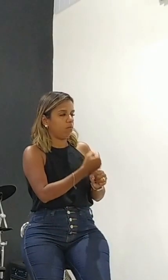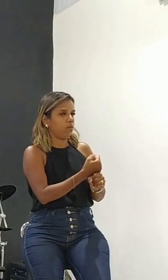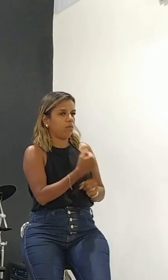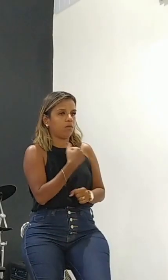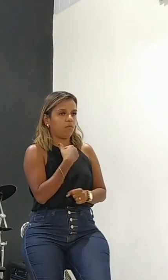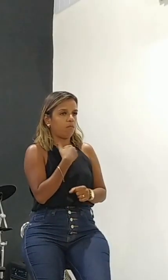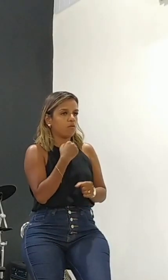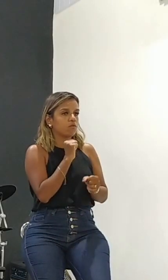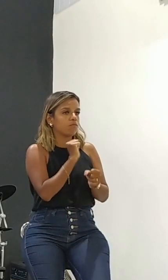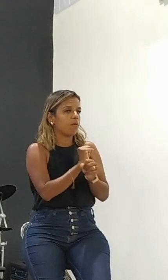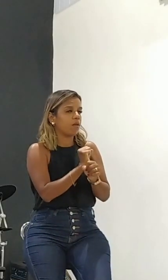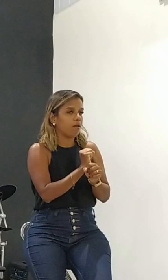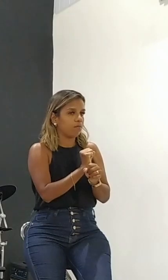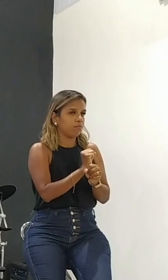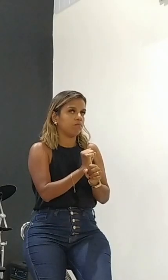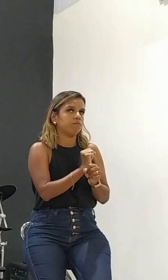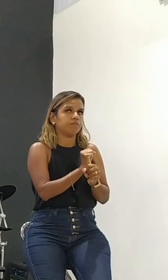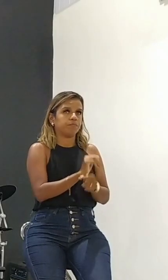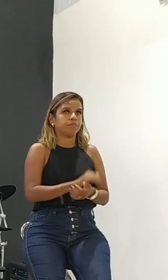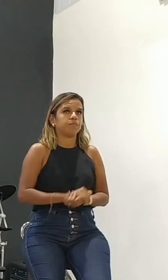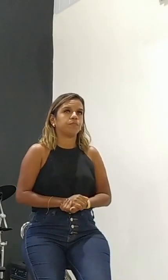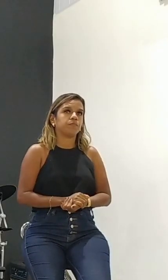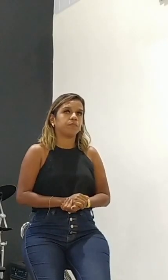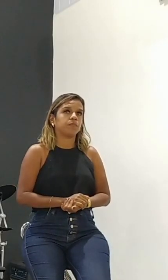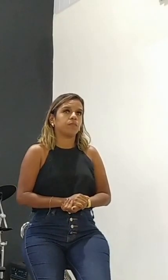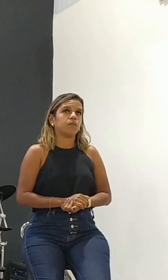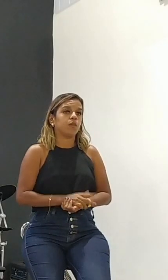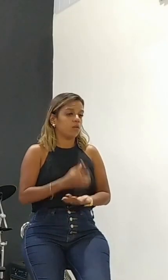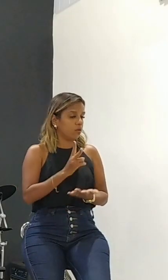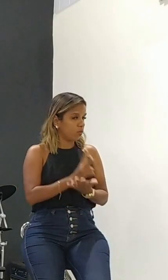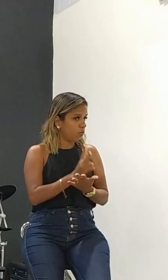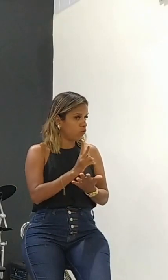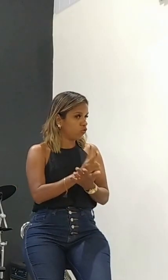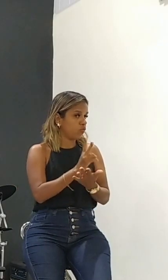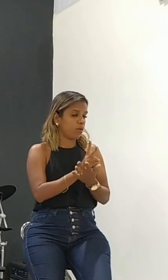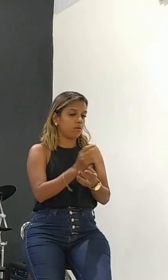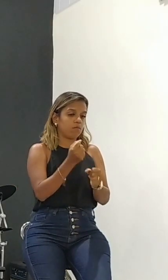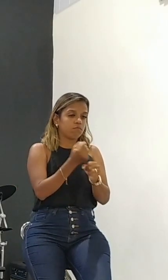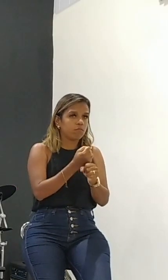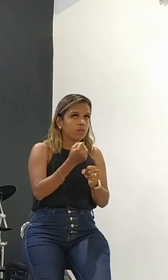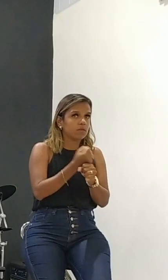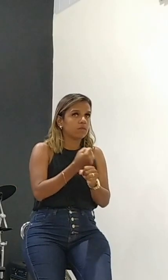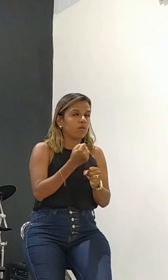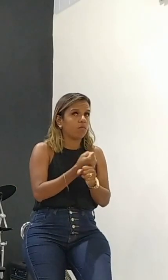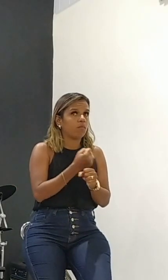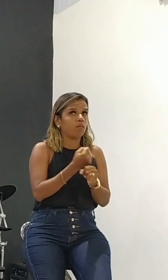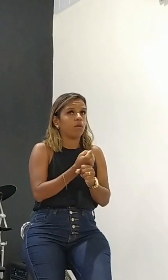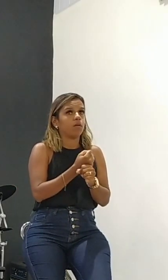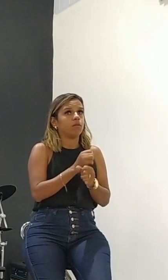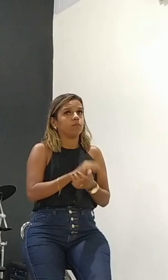descer, porque cessaria essa obra, enquanto eu a deixasse e fosse ter